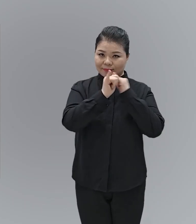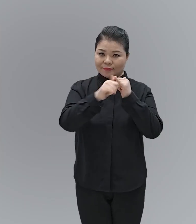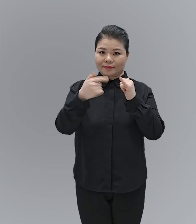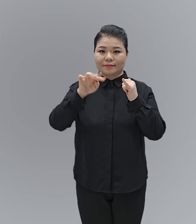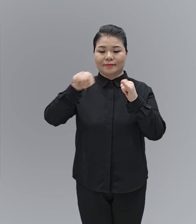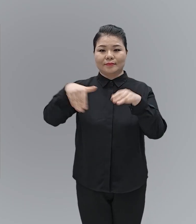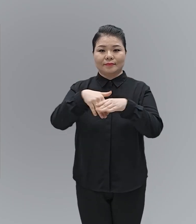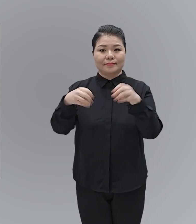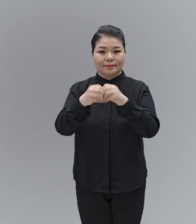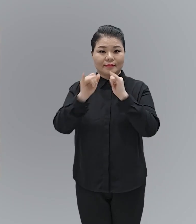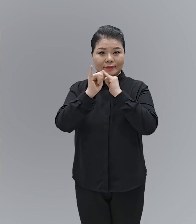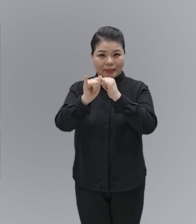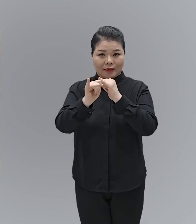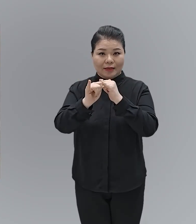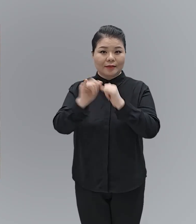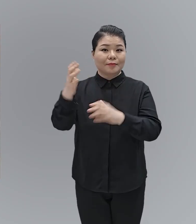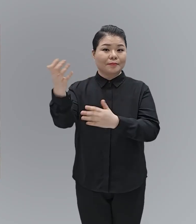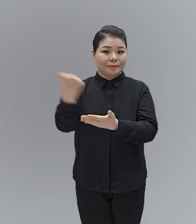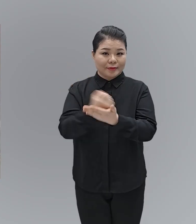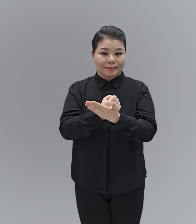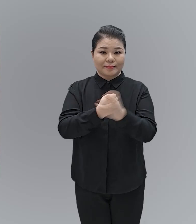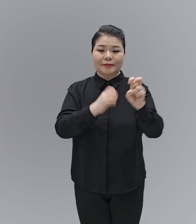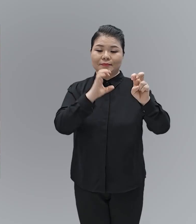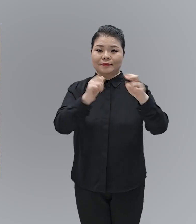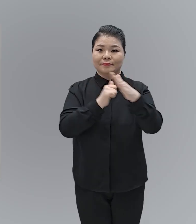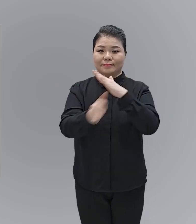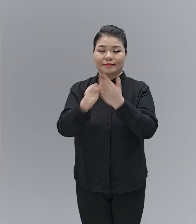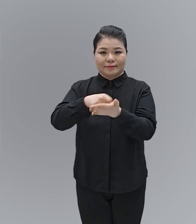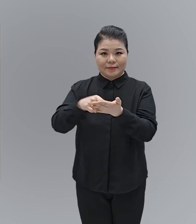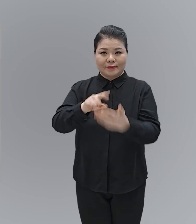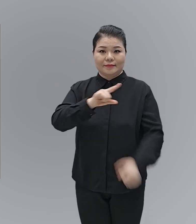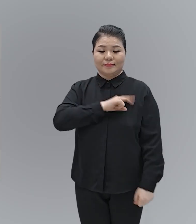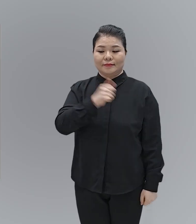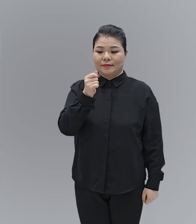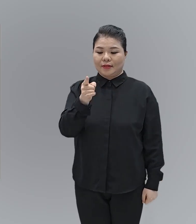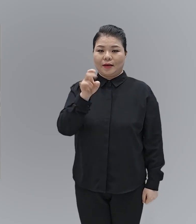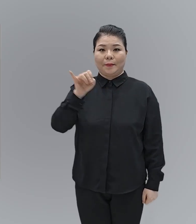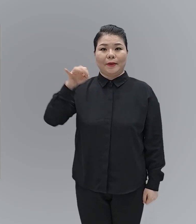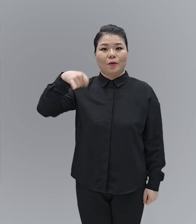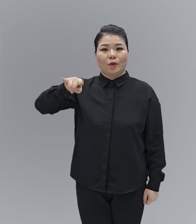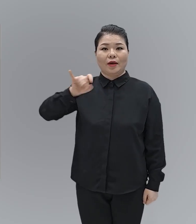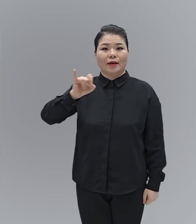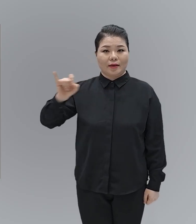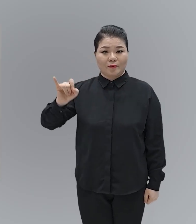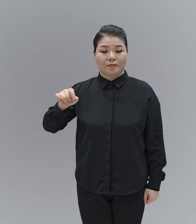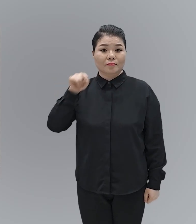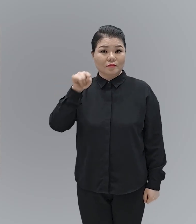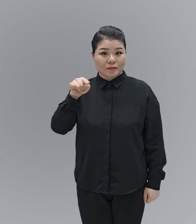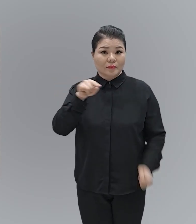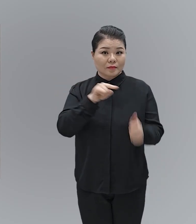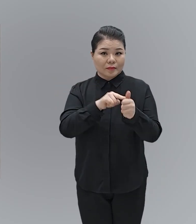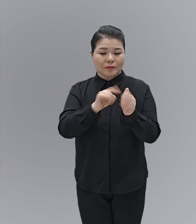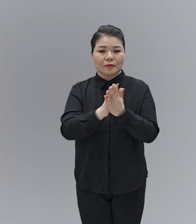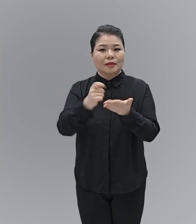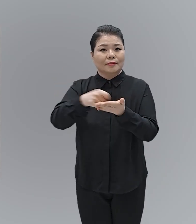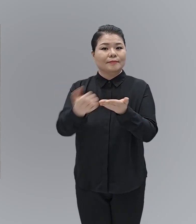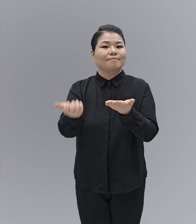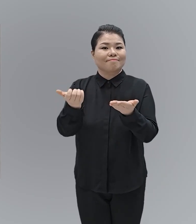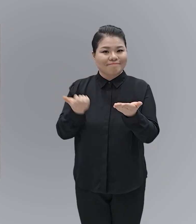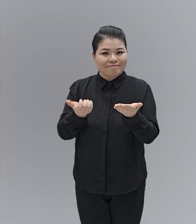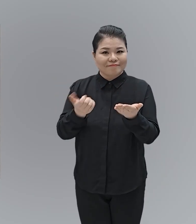20세기 대표 작가 어니스트 해밍웨이. 하지만 작가이기 이전에